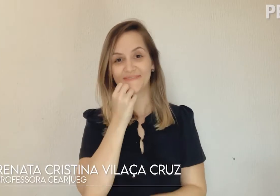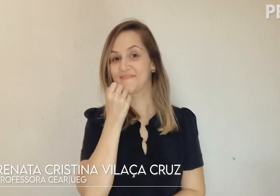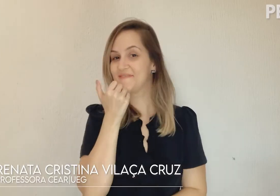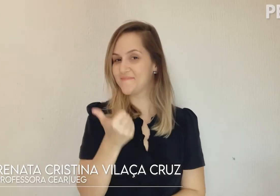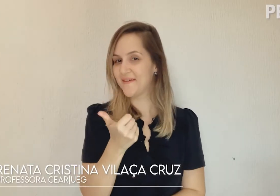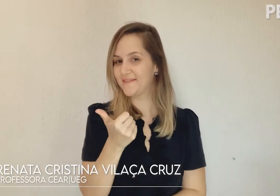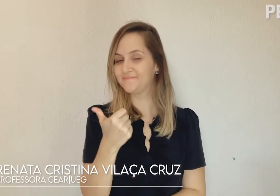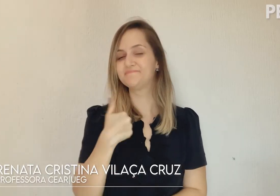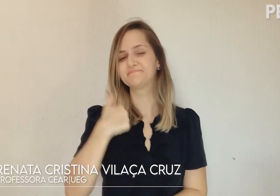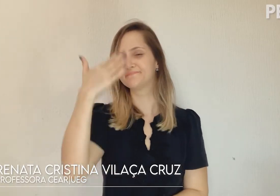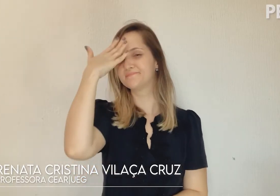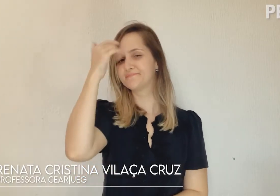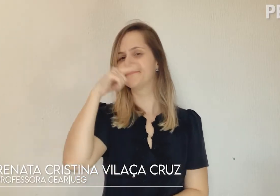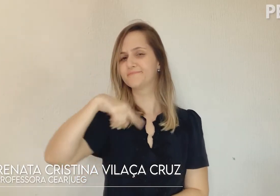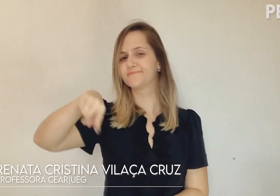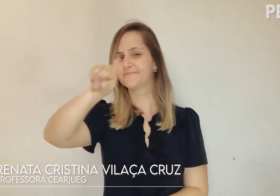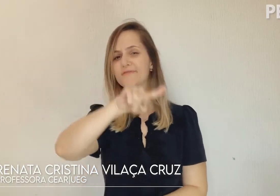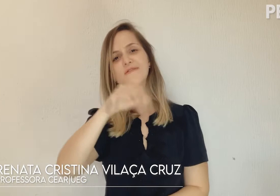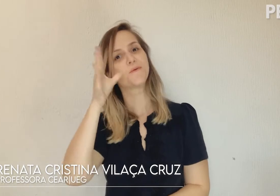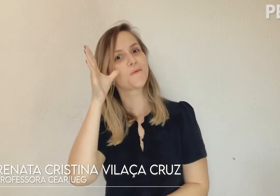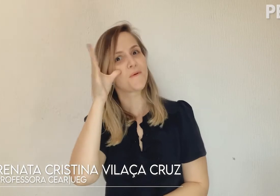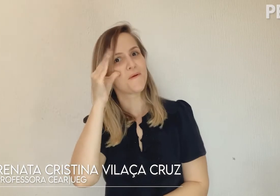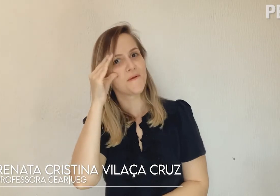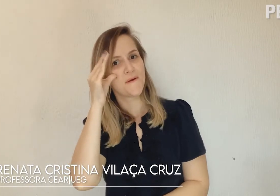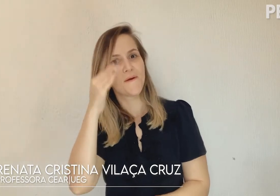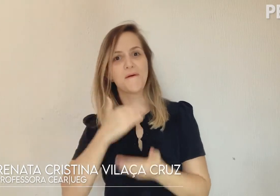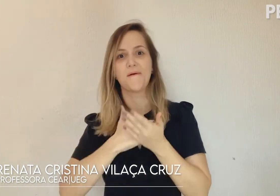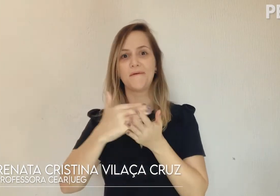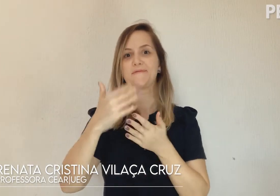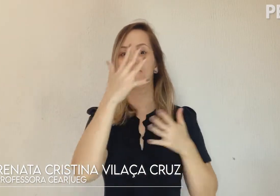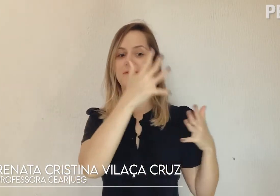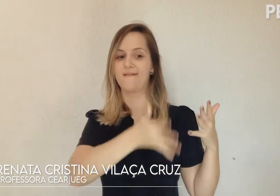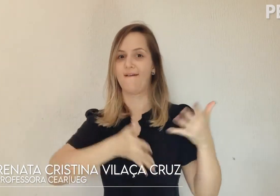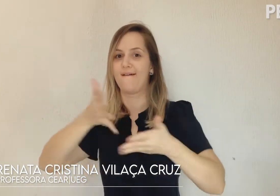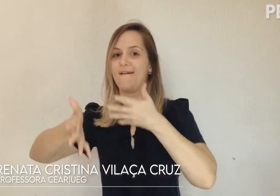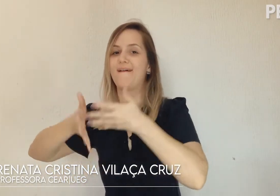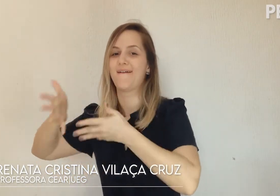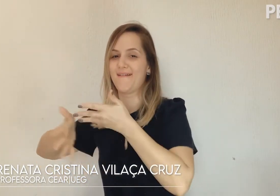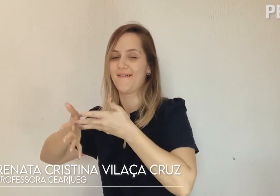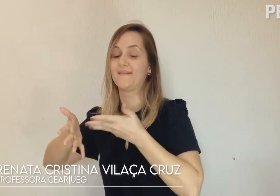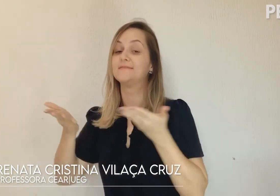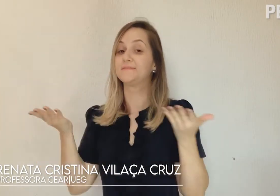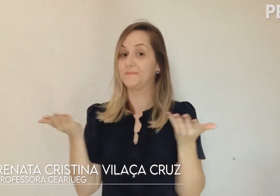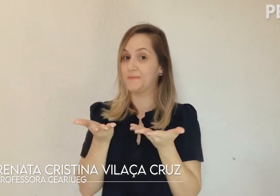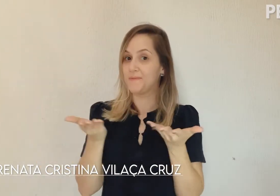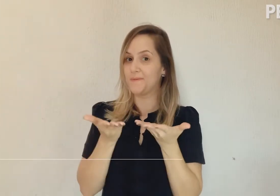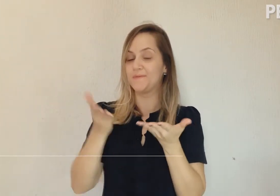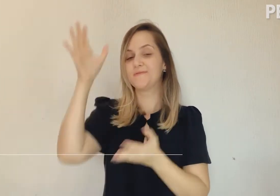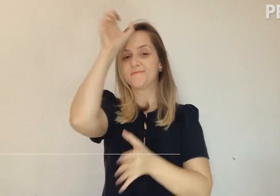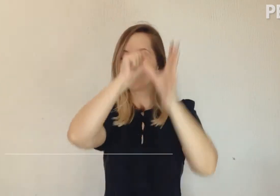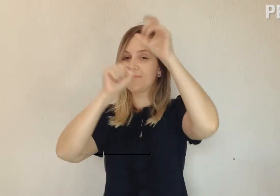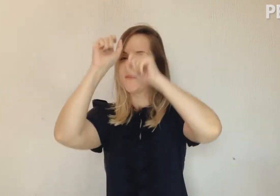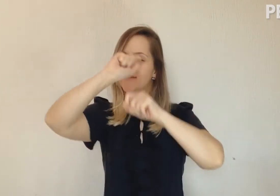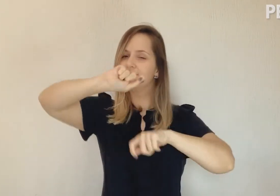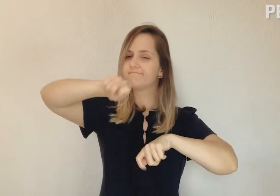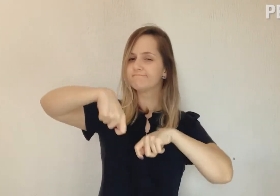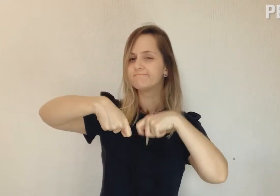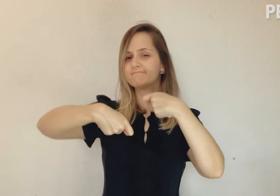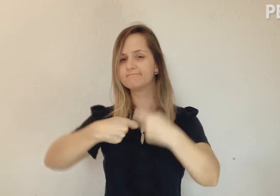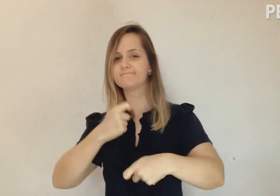Olá, tudo bem? Eu sei que vocês devem estar curiosos para começar a sinalizar. Então, agora